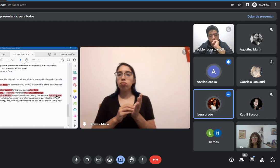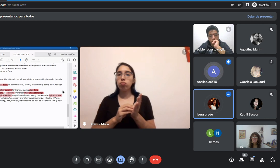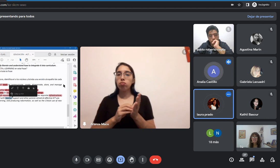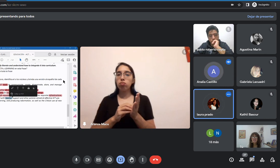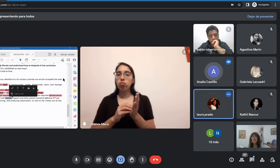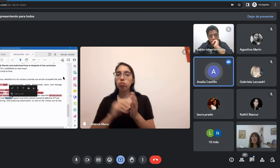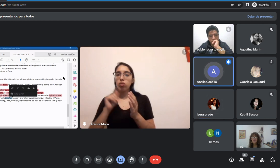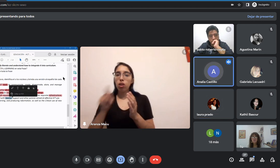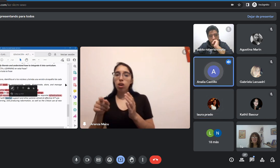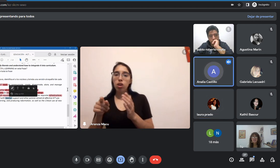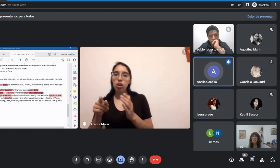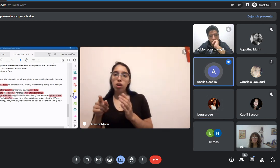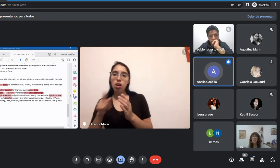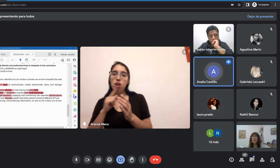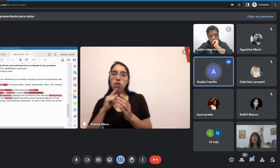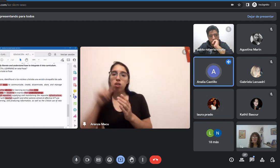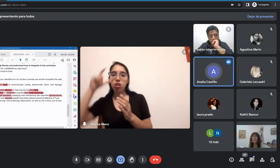Teacher.